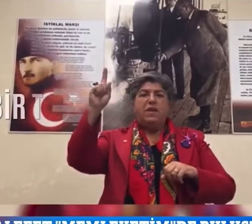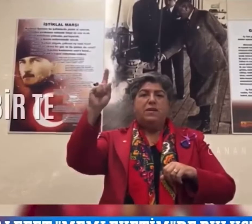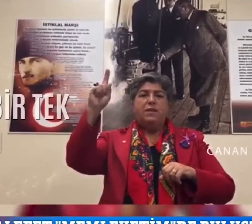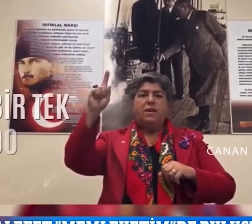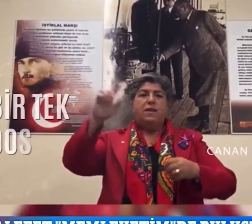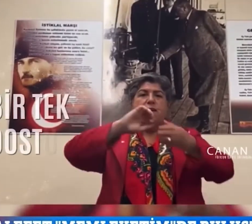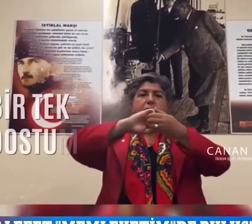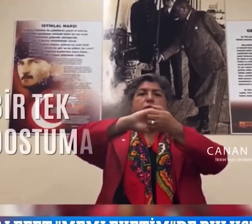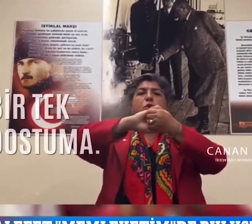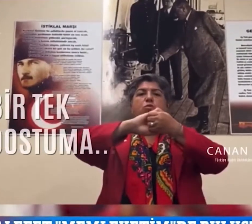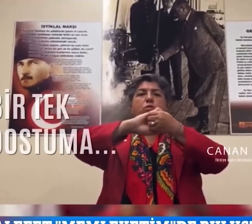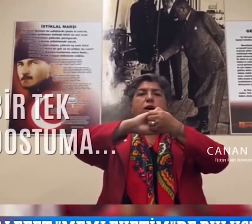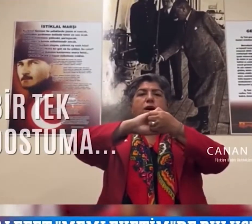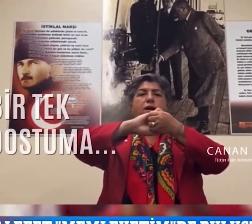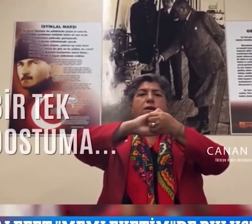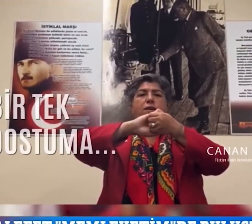tek dostuma.